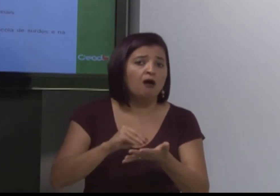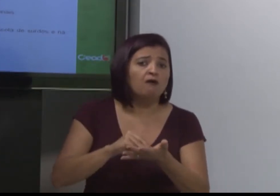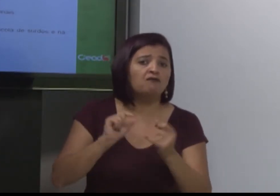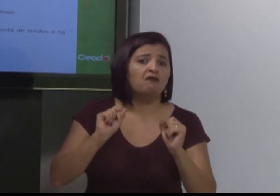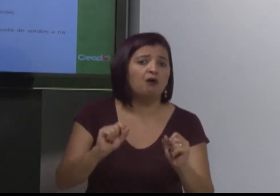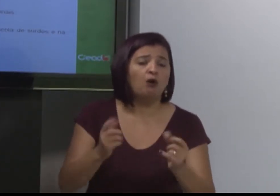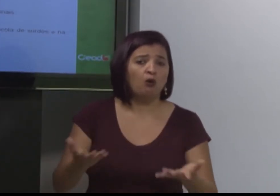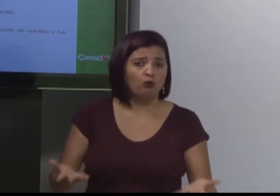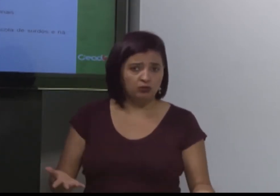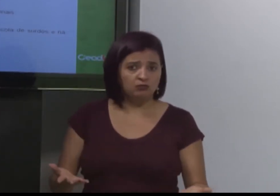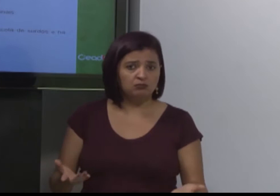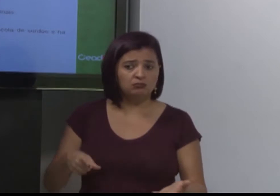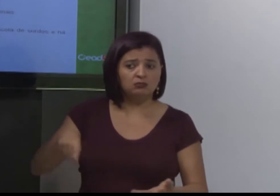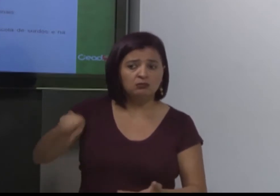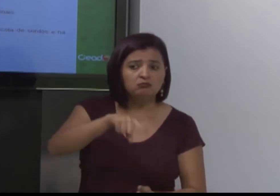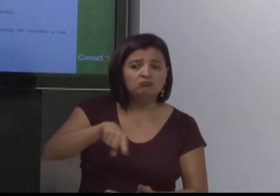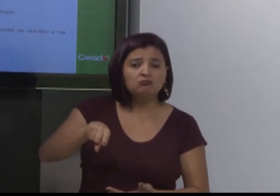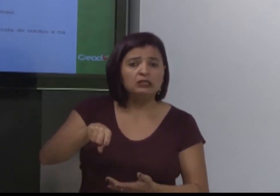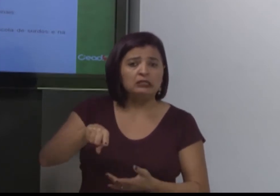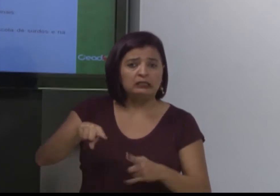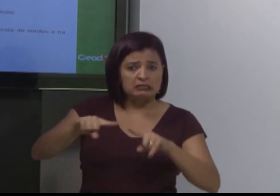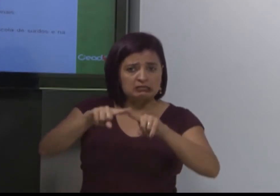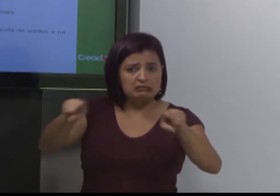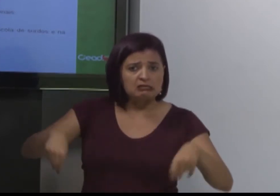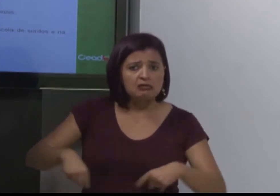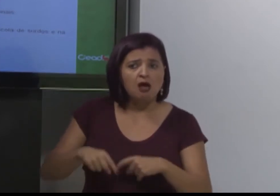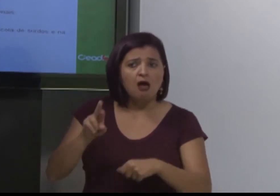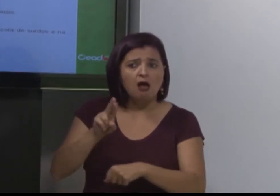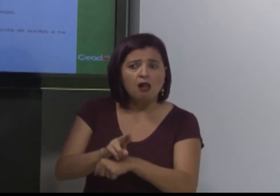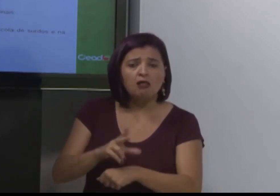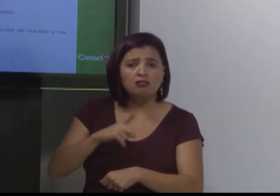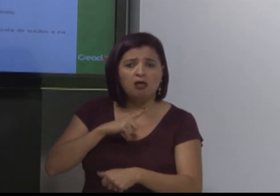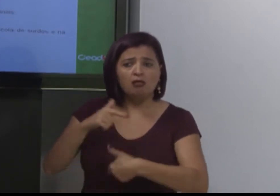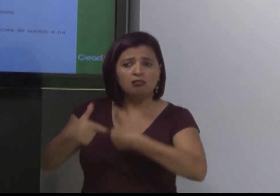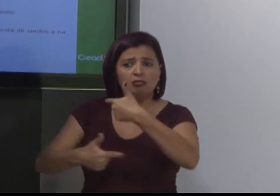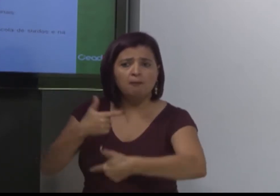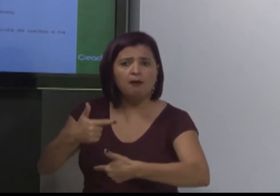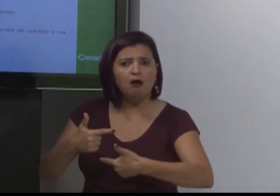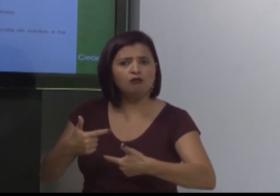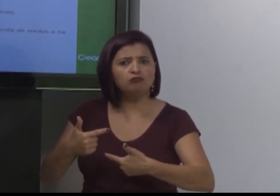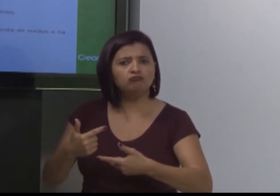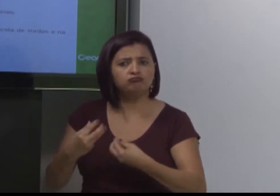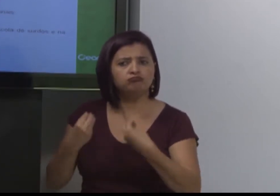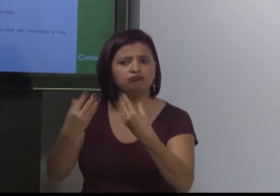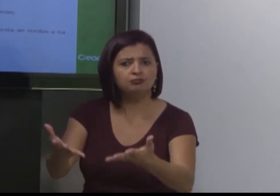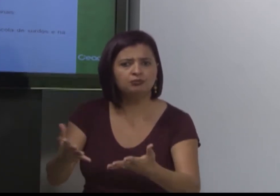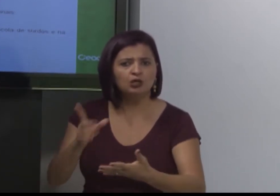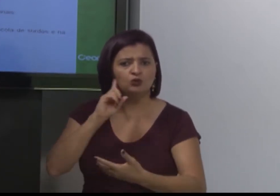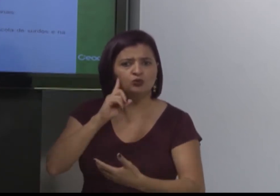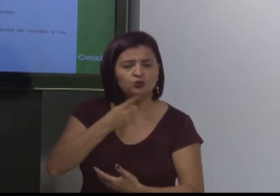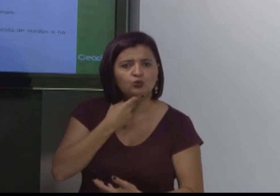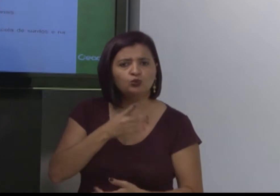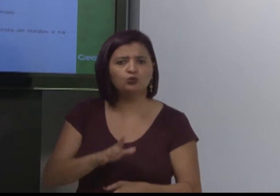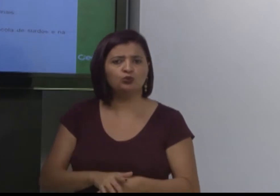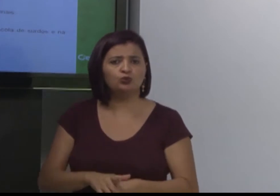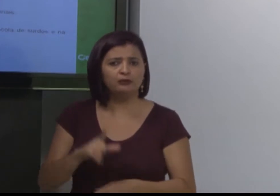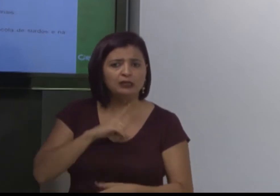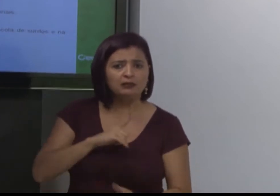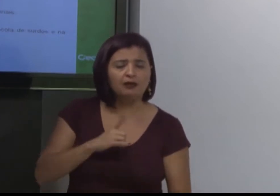coisa? O que falta? Na sala de recurso, é desenvolvendo um trabalho direcionado ao surdo? Sim,